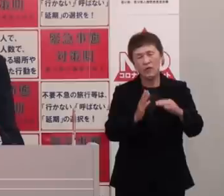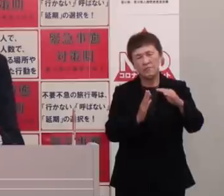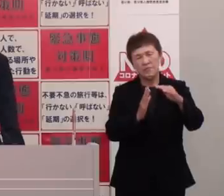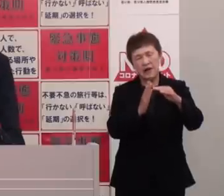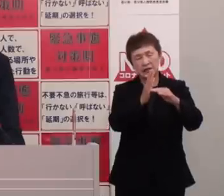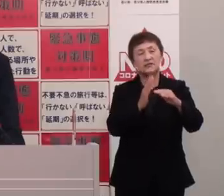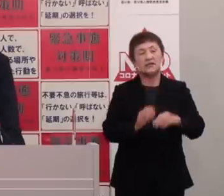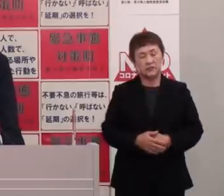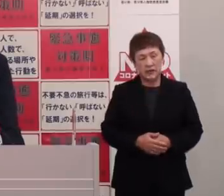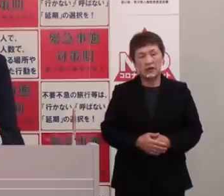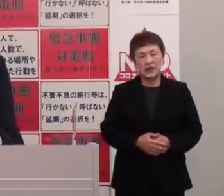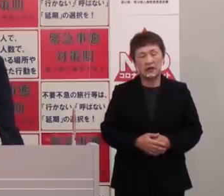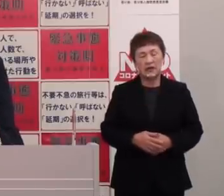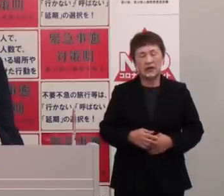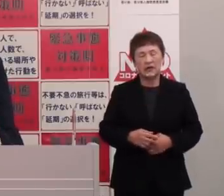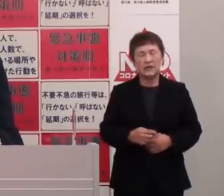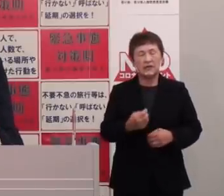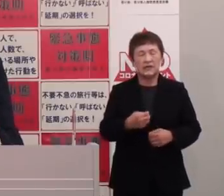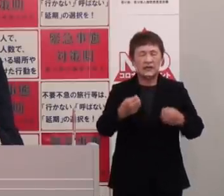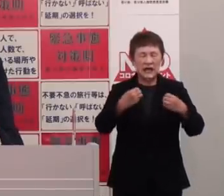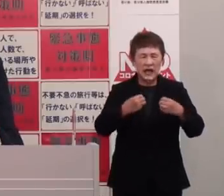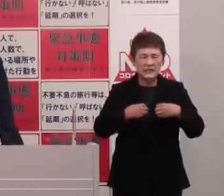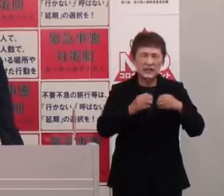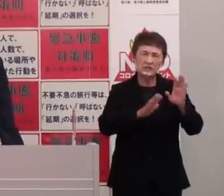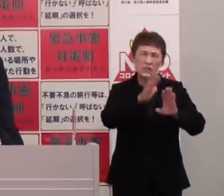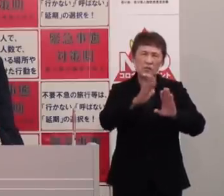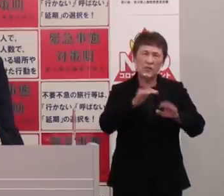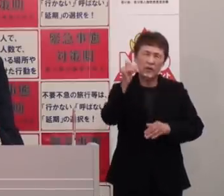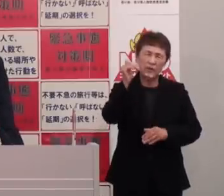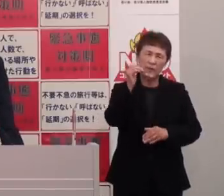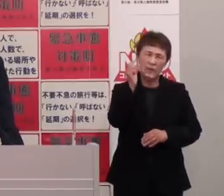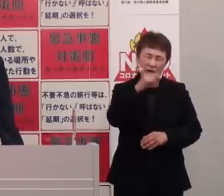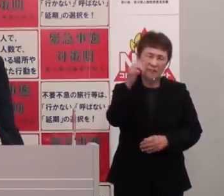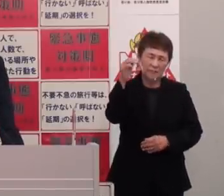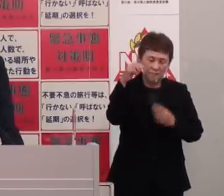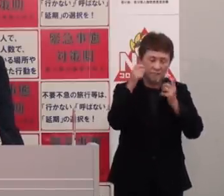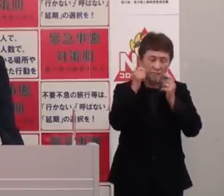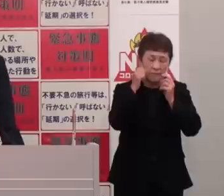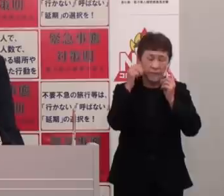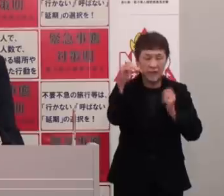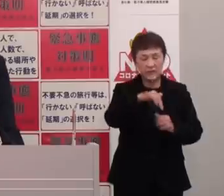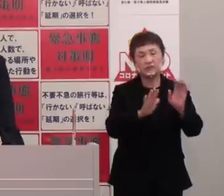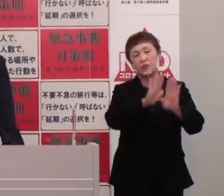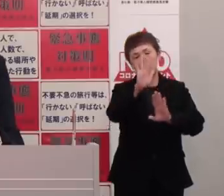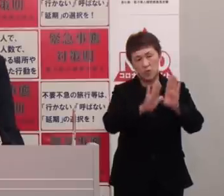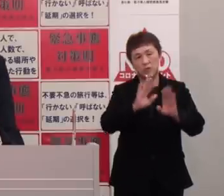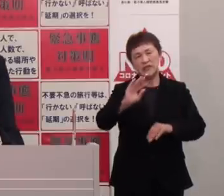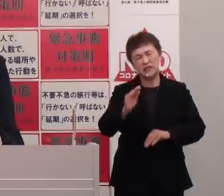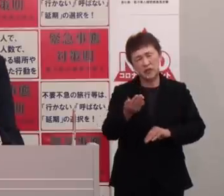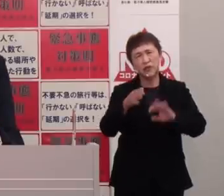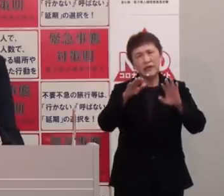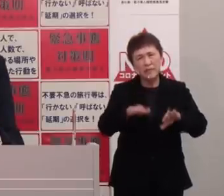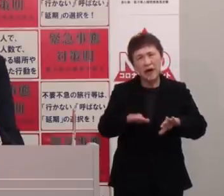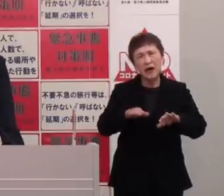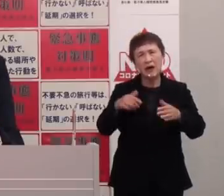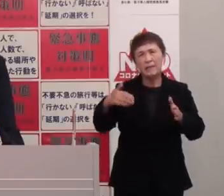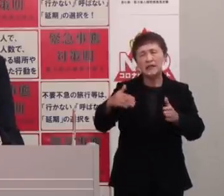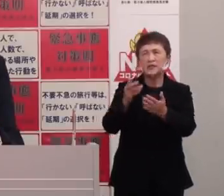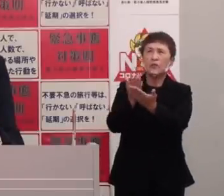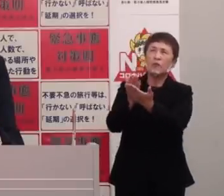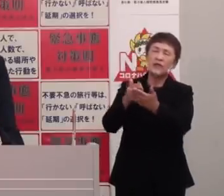としてもこう感染状況が悪化している状況だと思うんですけども、まあ、その中でこうまだ要請されない理由といいますか、まあ、先